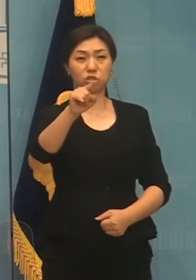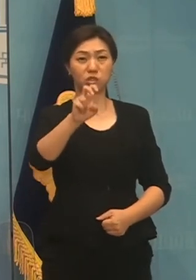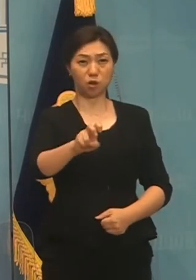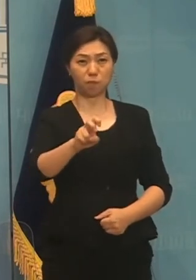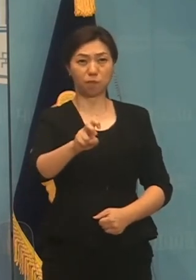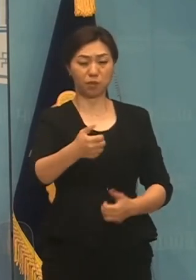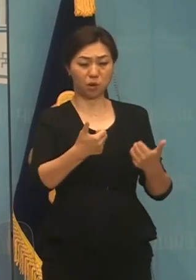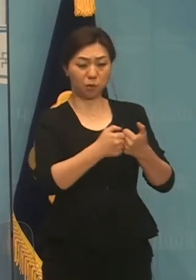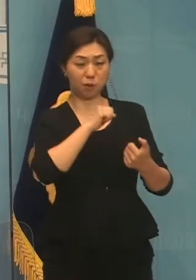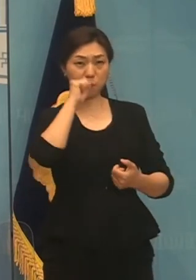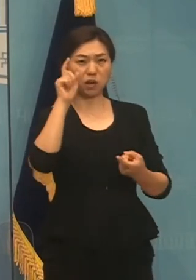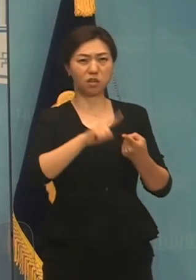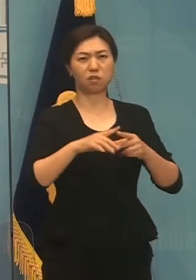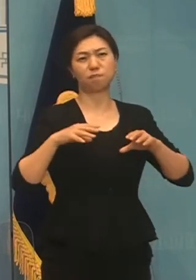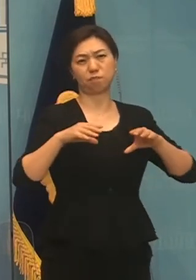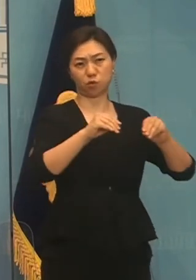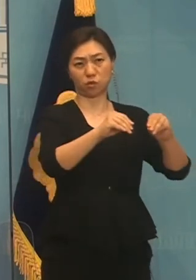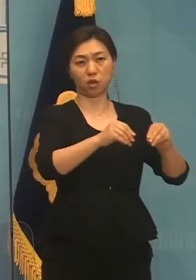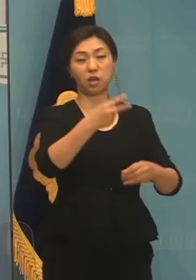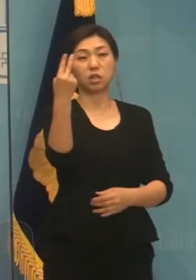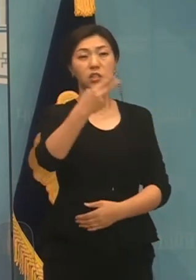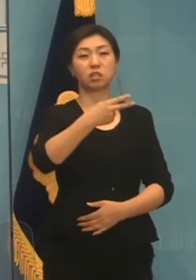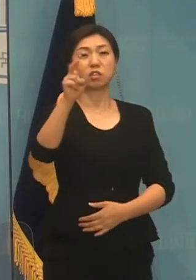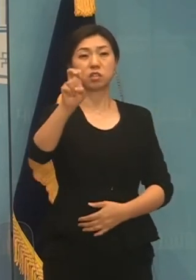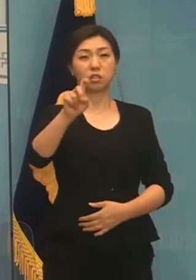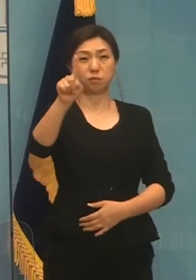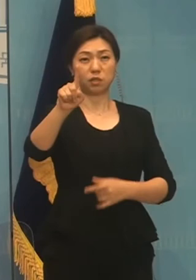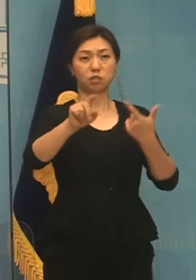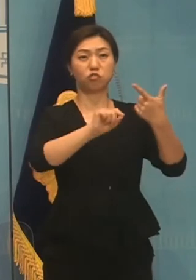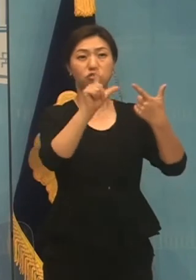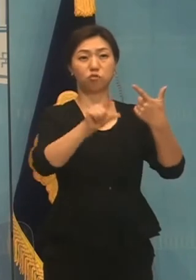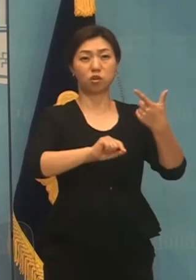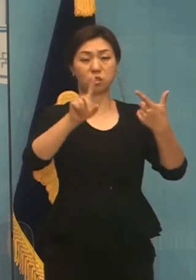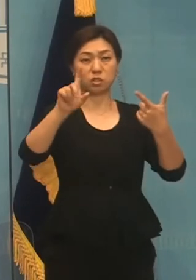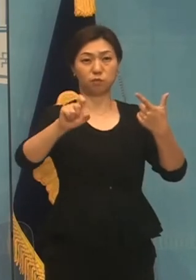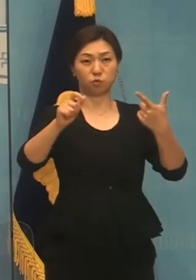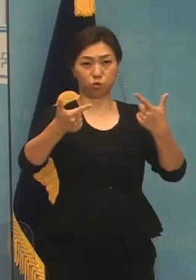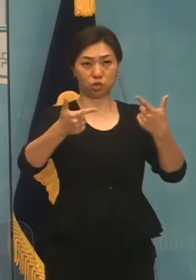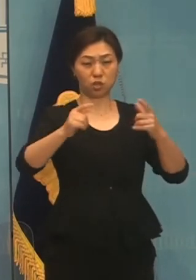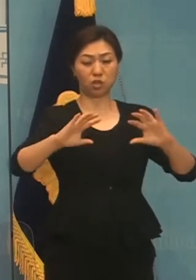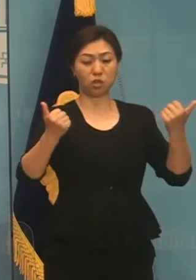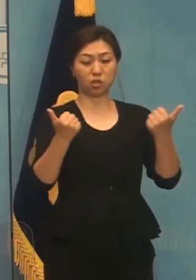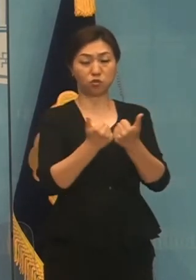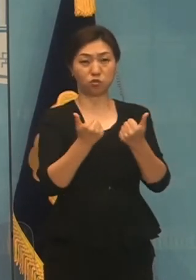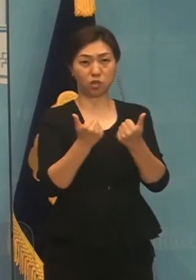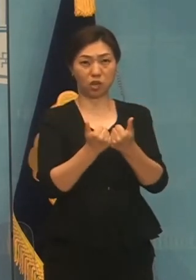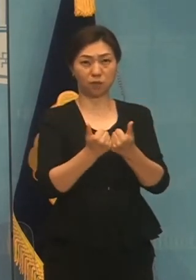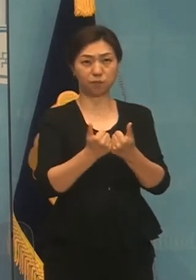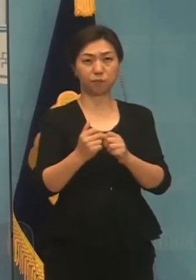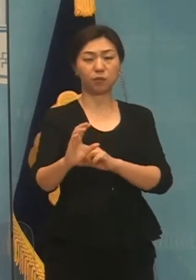2021년 6월 16일 국민의힘 국회 외교통일위원회 위원 1동.